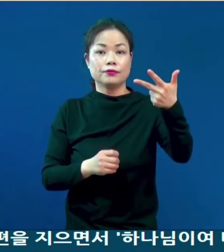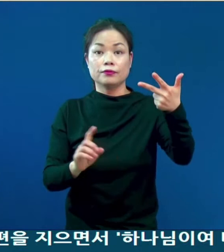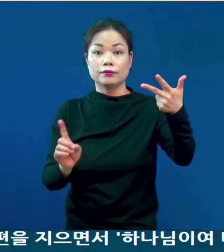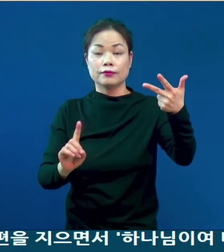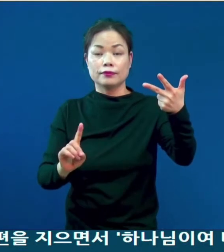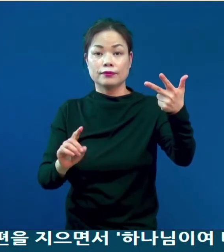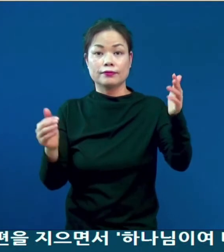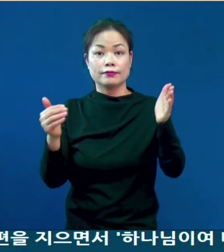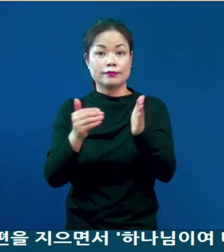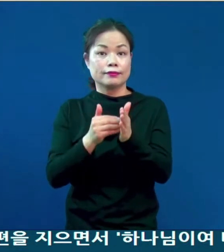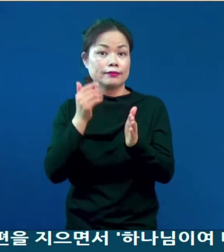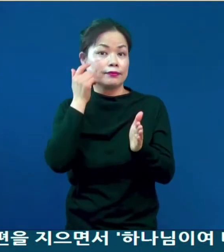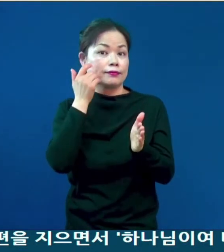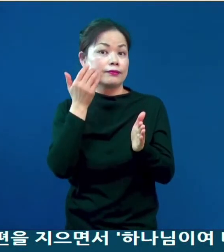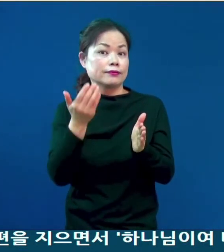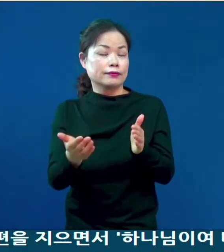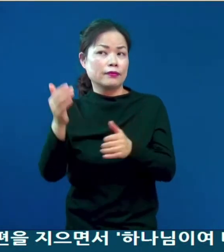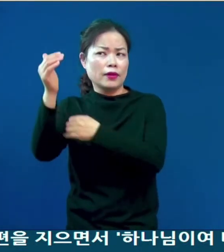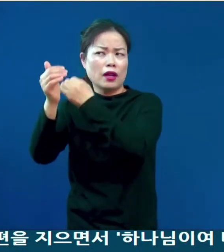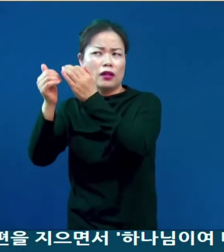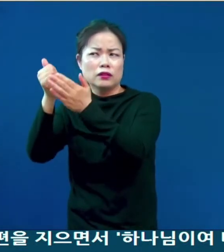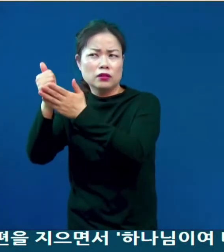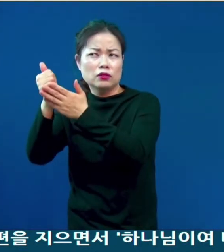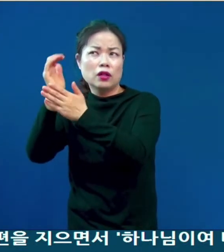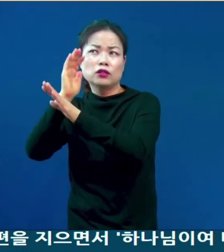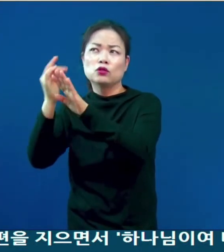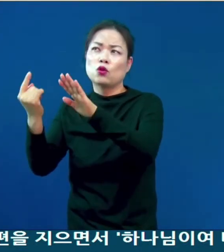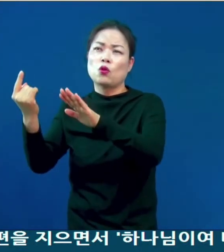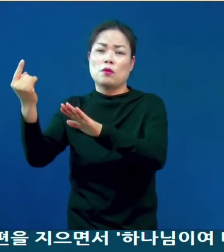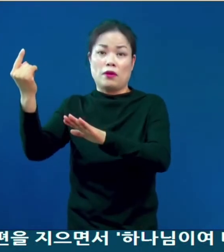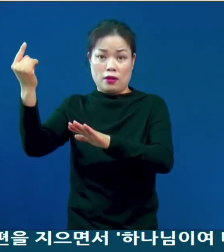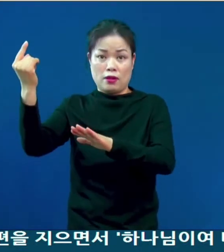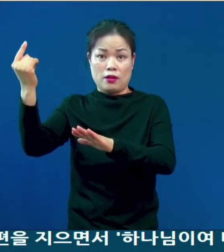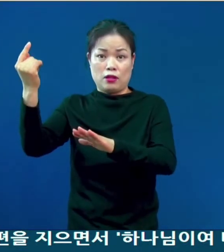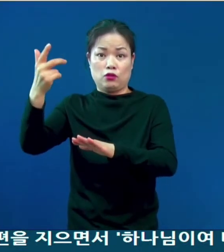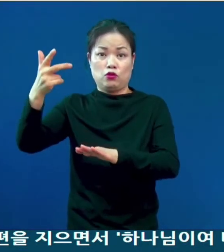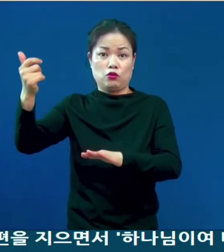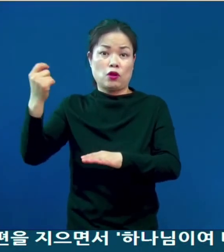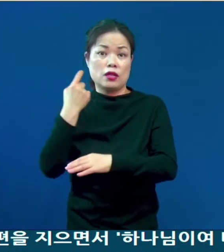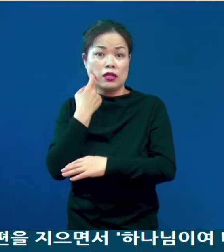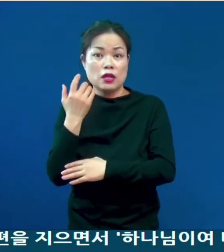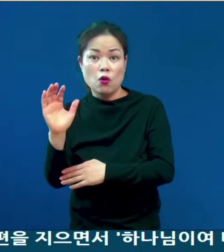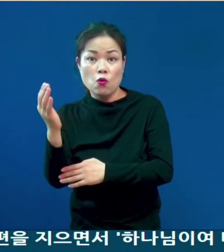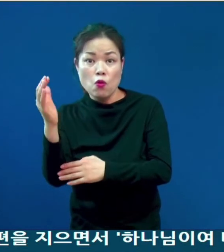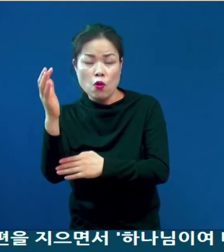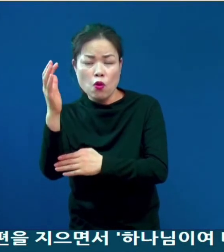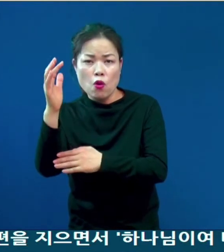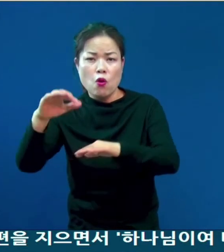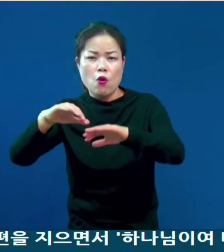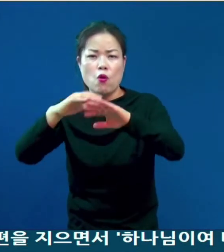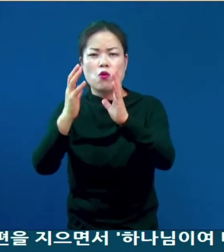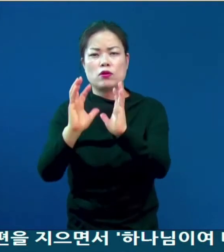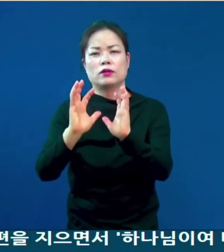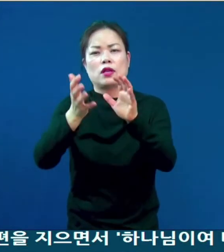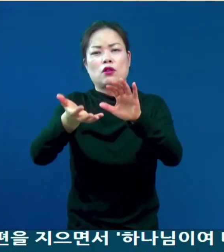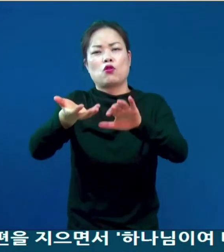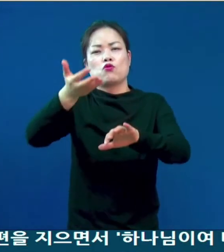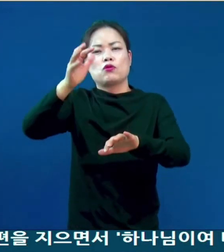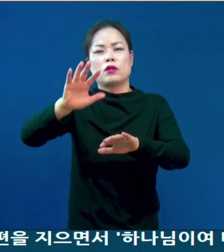어떻게 마무리됩니까? 하나님이여 주는 하늘 위에 높이 들리시며 주의 영광이 온 세계